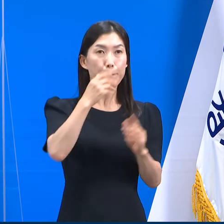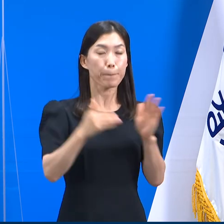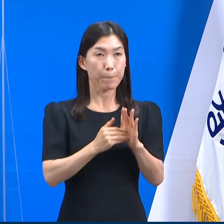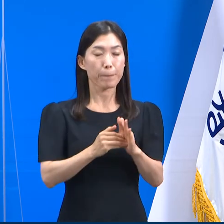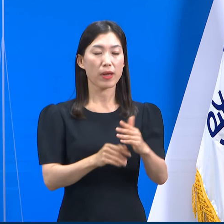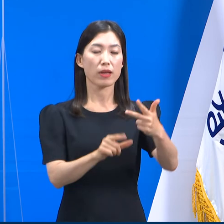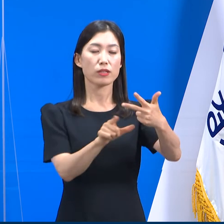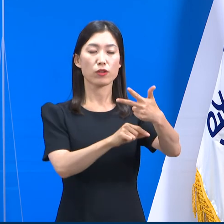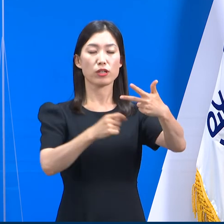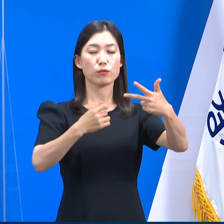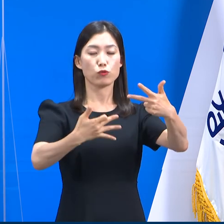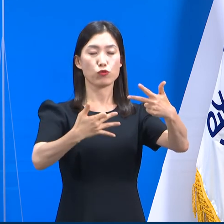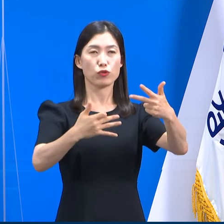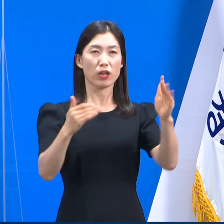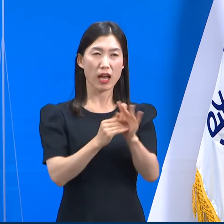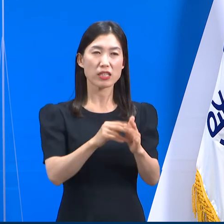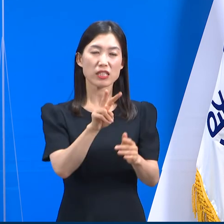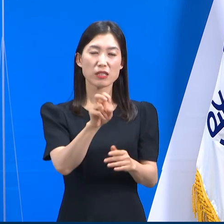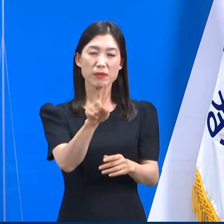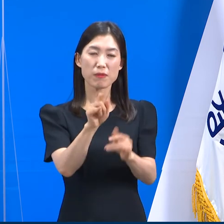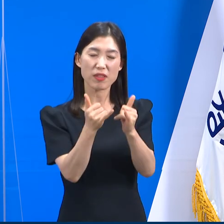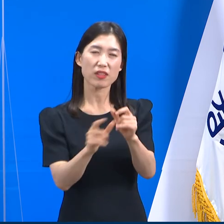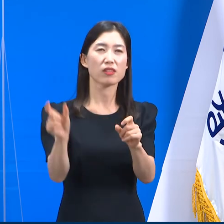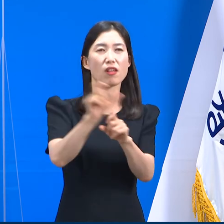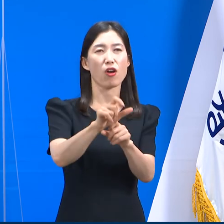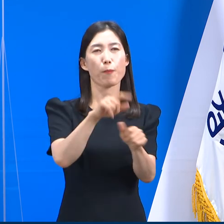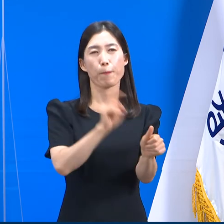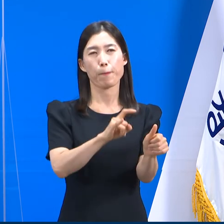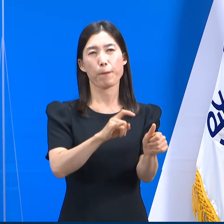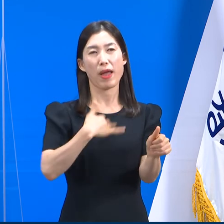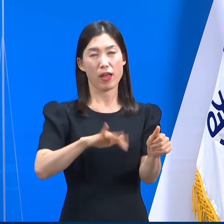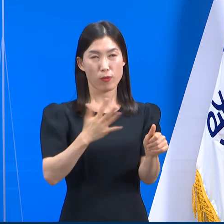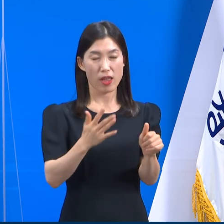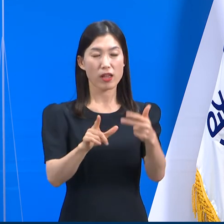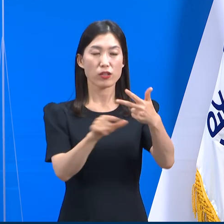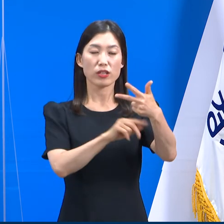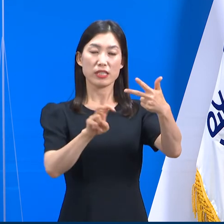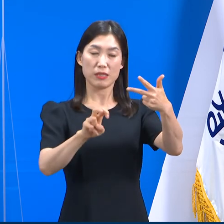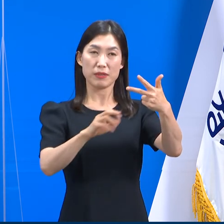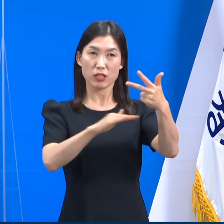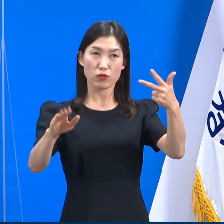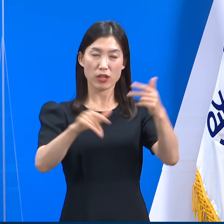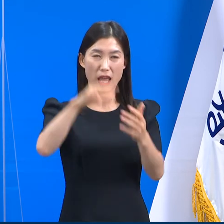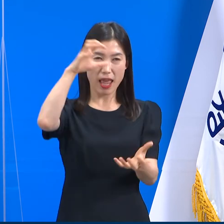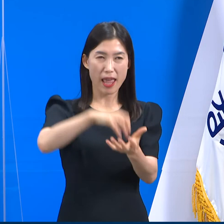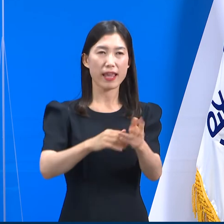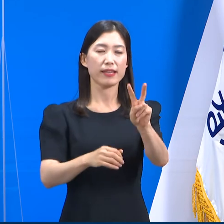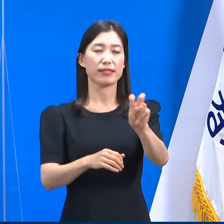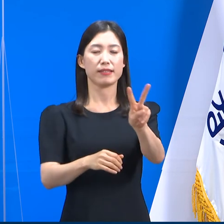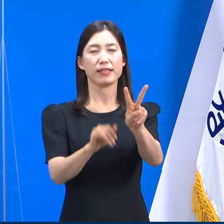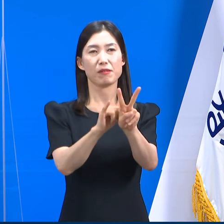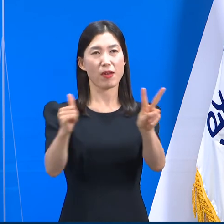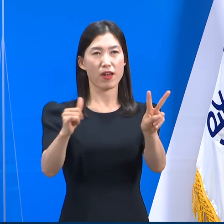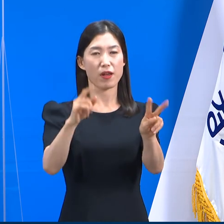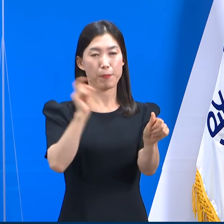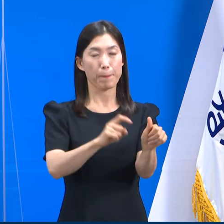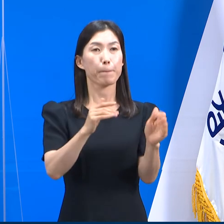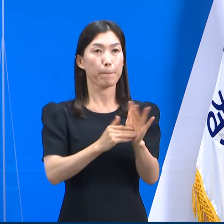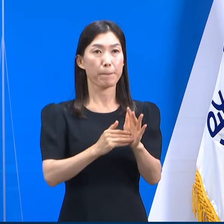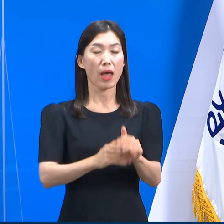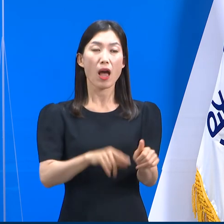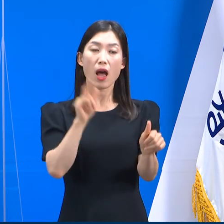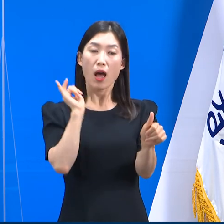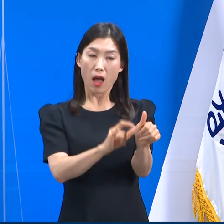19일까지 21명이 추가로 확진 판정을 받으면서 20일 0시 기준 총 확진자는 22명입니다. 확진자